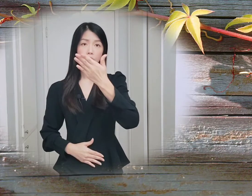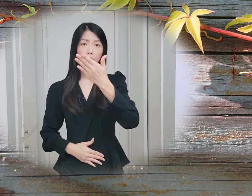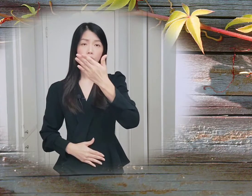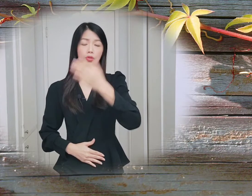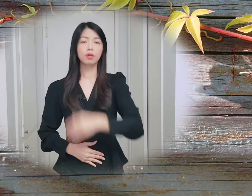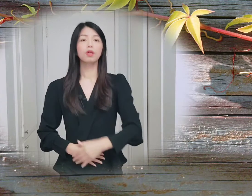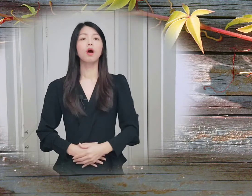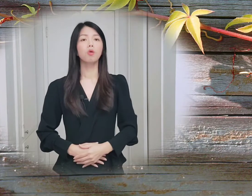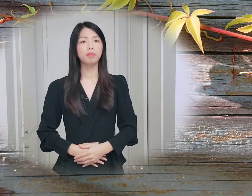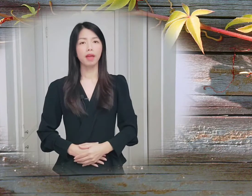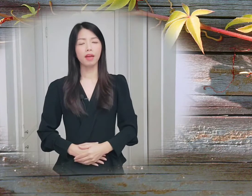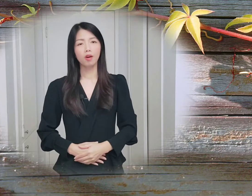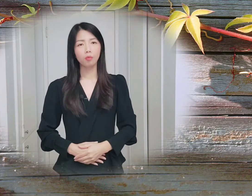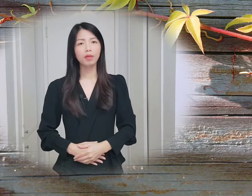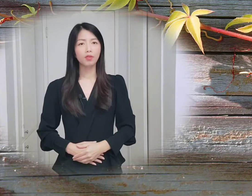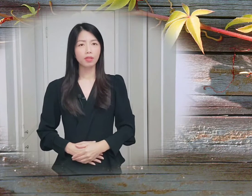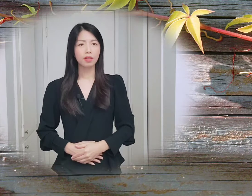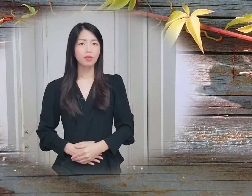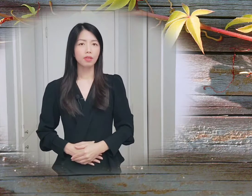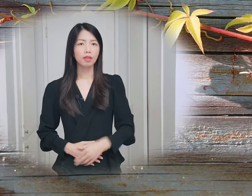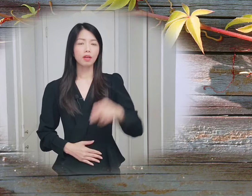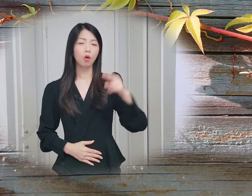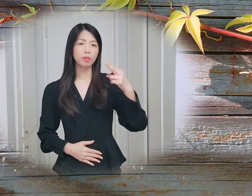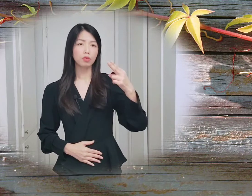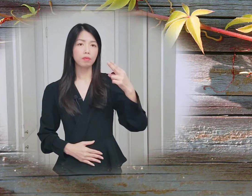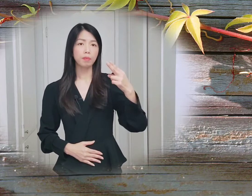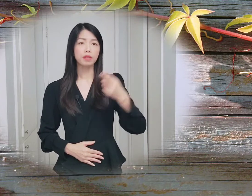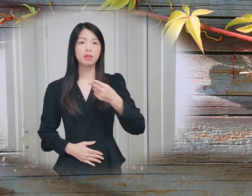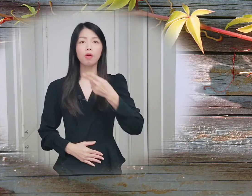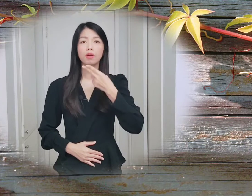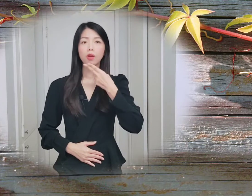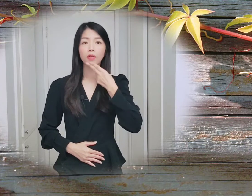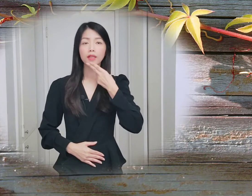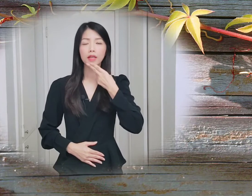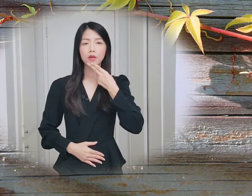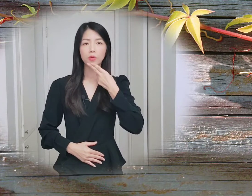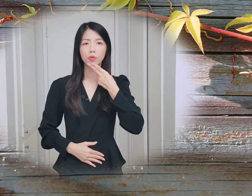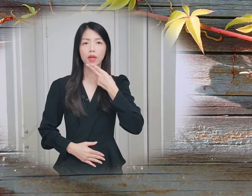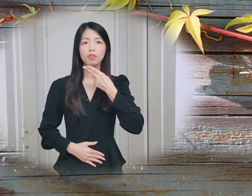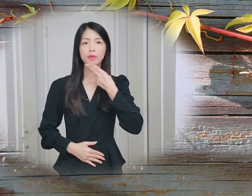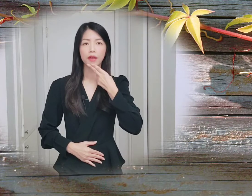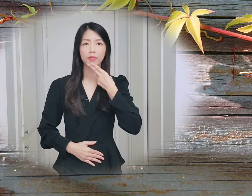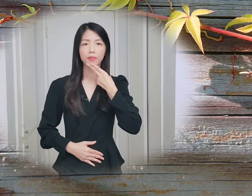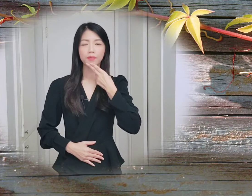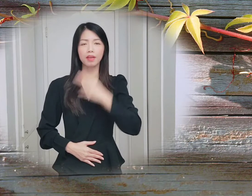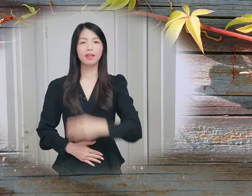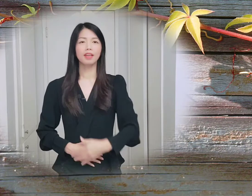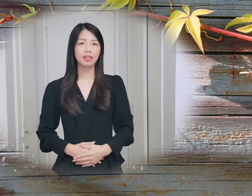표현할 수 없네. 없다라고 한 뜻의 수어는 검지, 중지만 피셔서 턱에 사선으로 대주시면